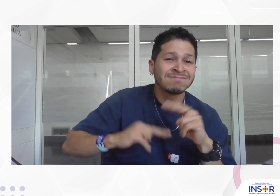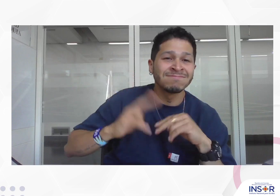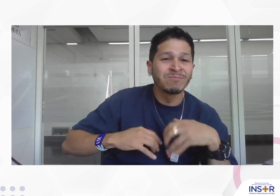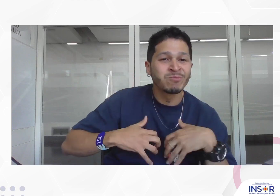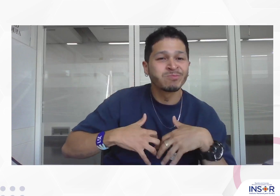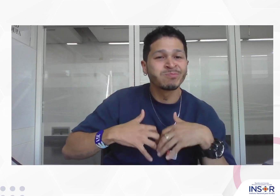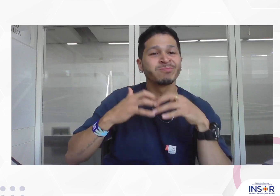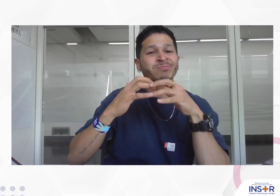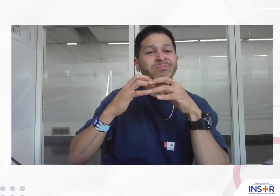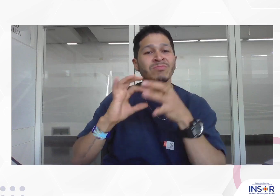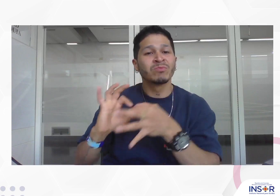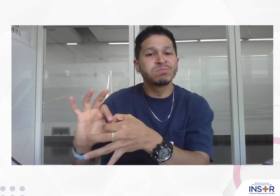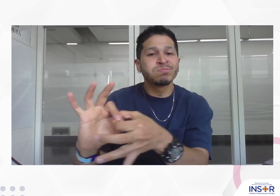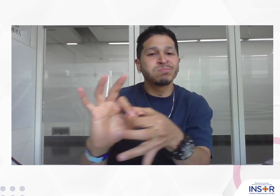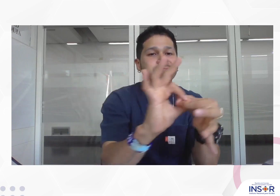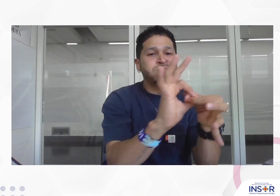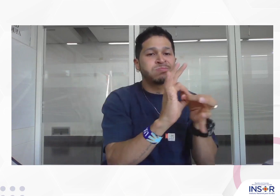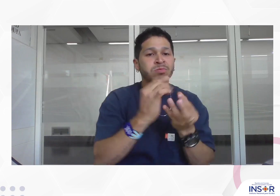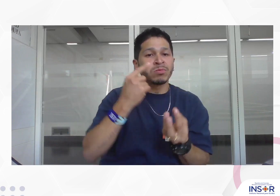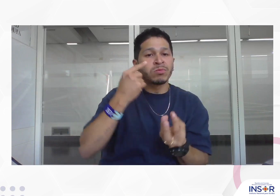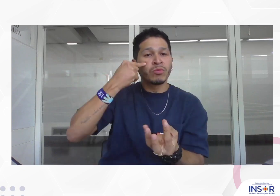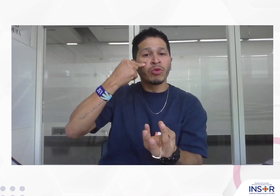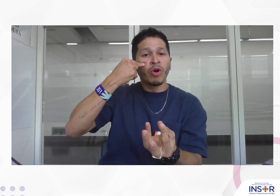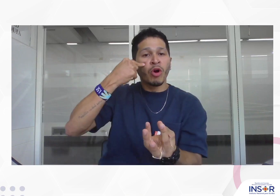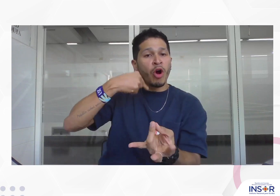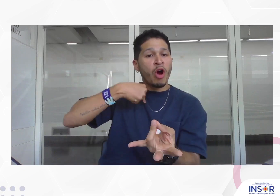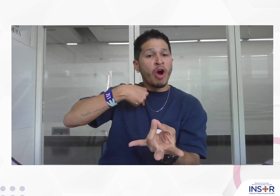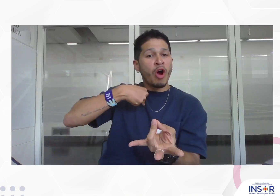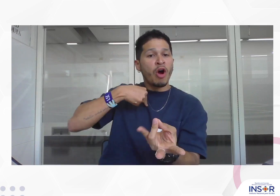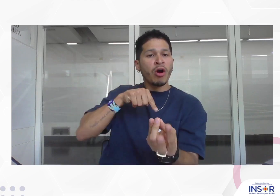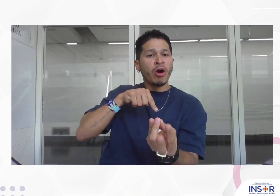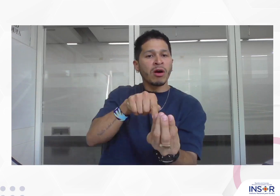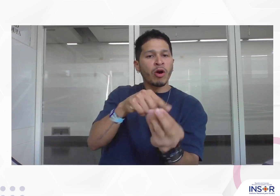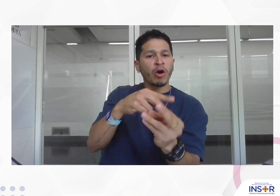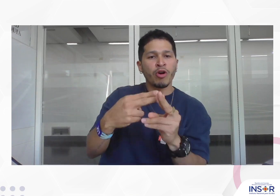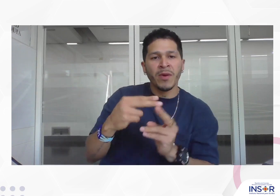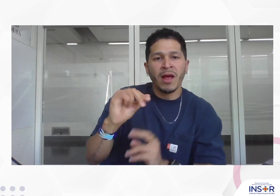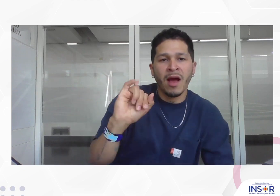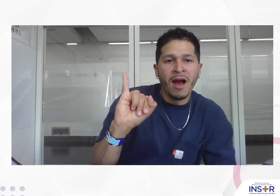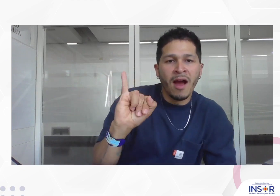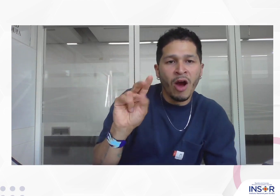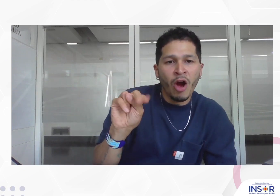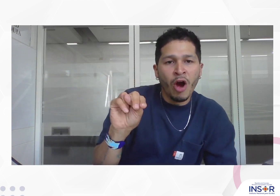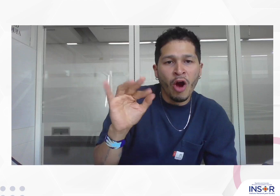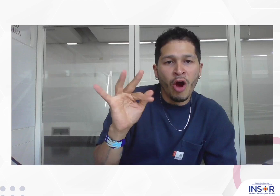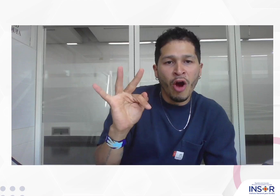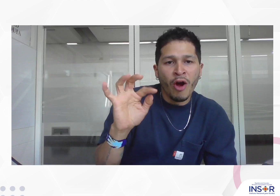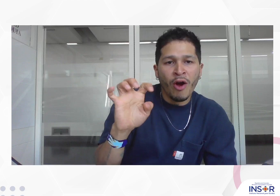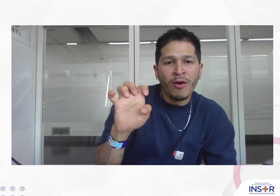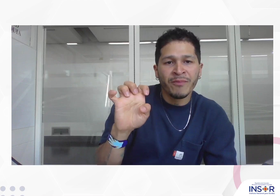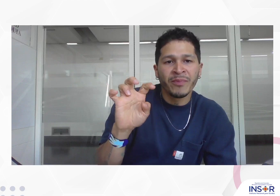el mundo hay muchísimas lenguas de señas que están en contacto y